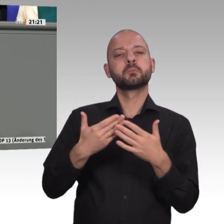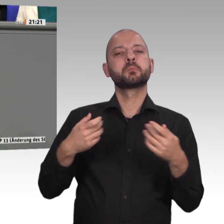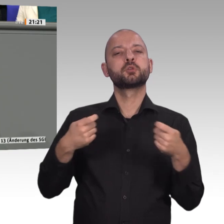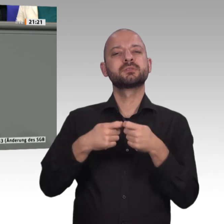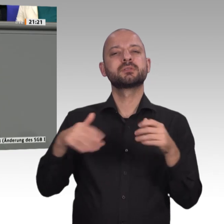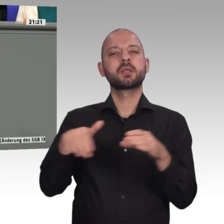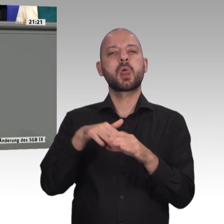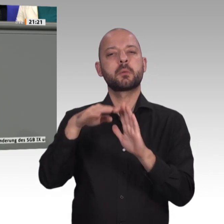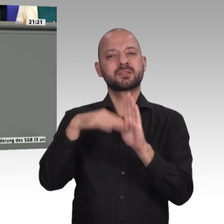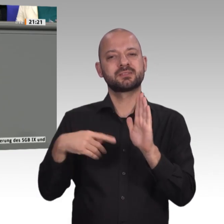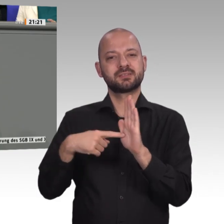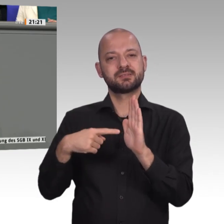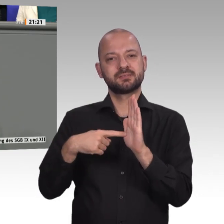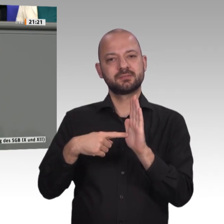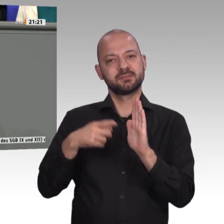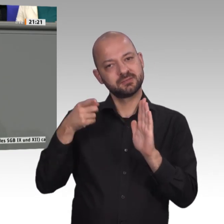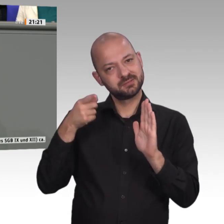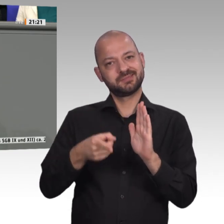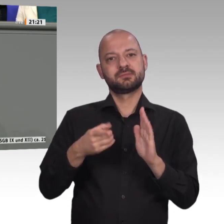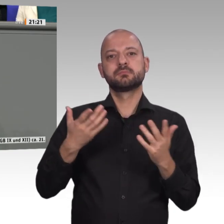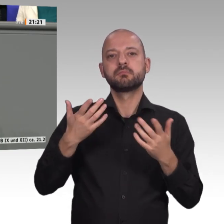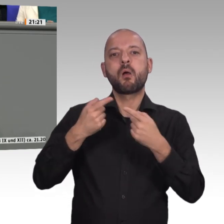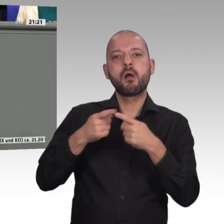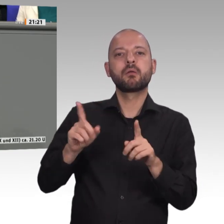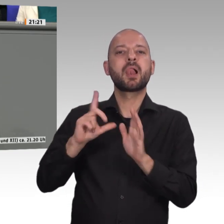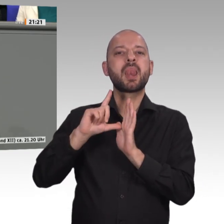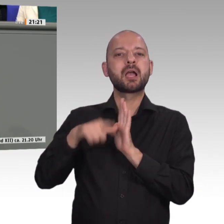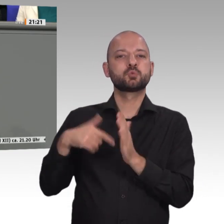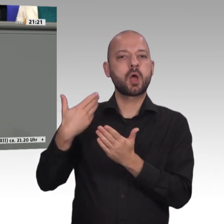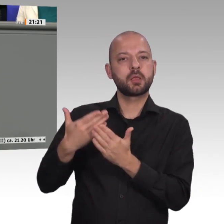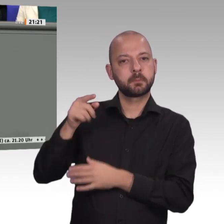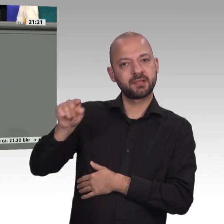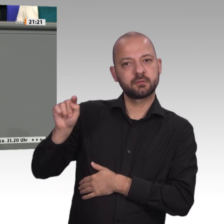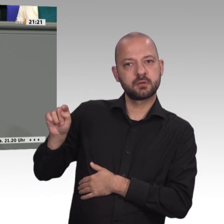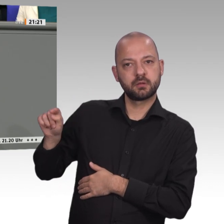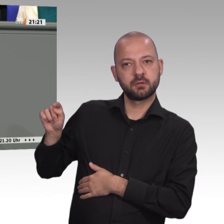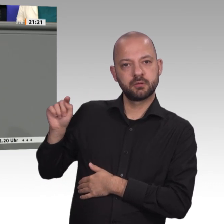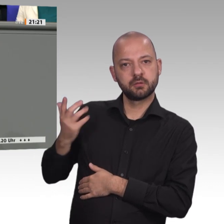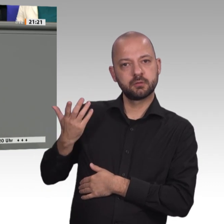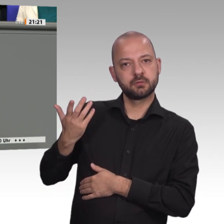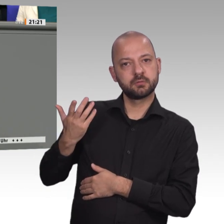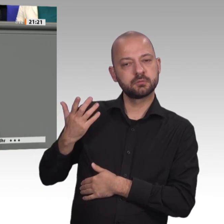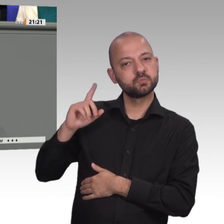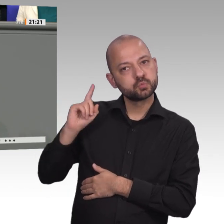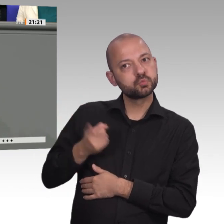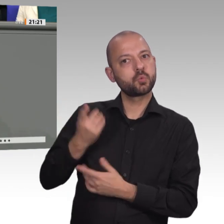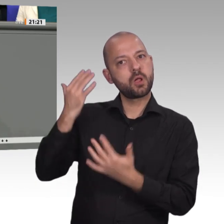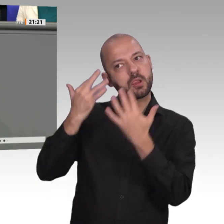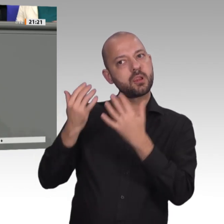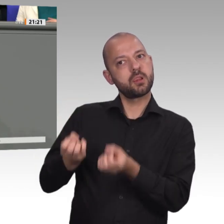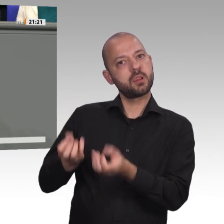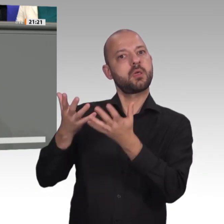diese Alternativen sollen möglichst betriebsnah organisiert sein und sie sollen sich von Werkstätten in diesem Sinne auch total